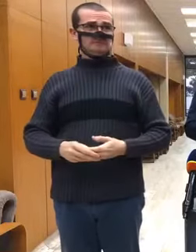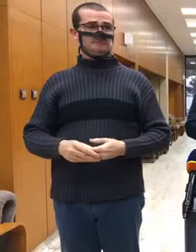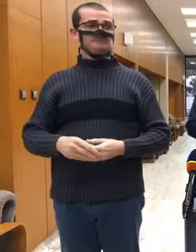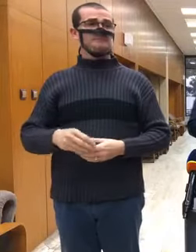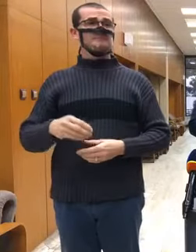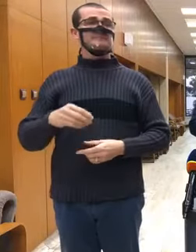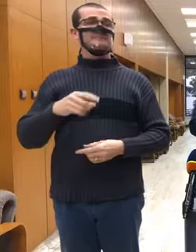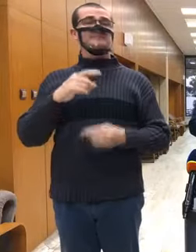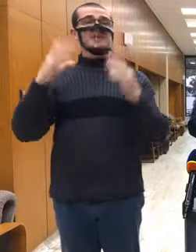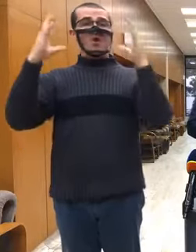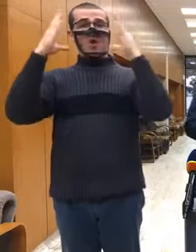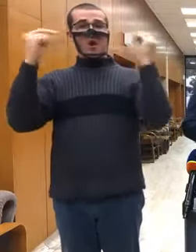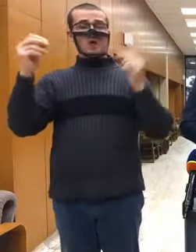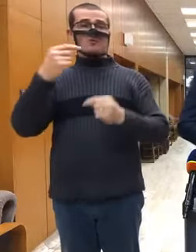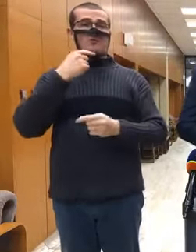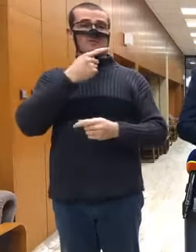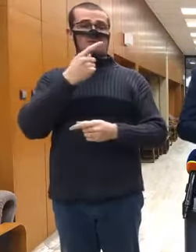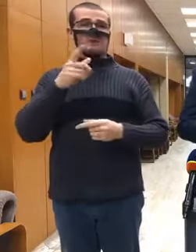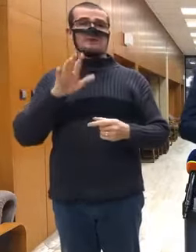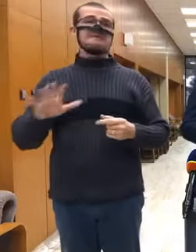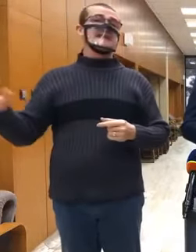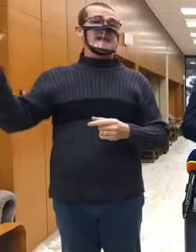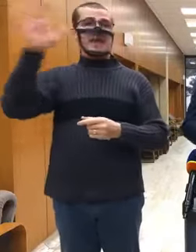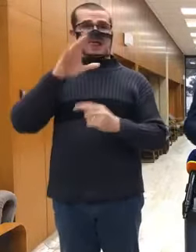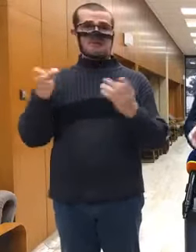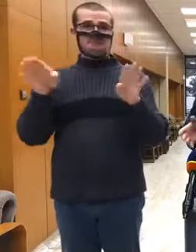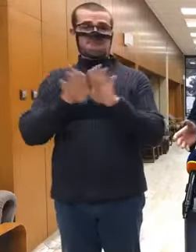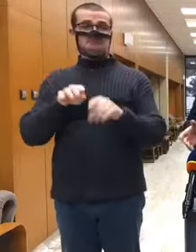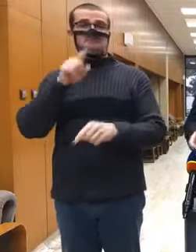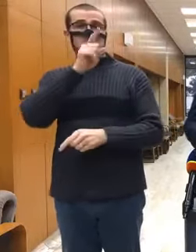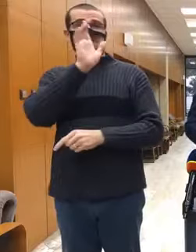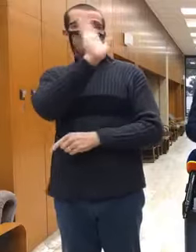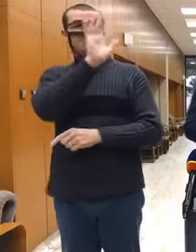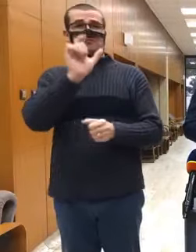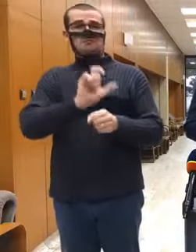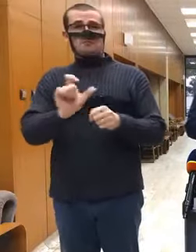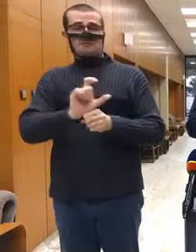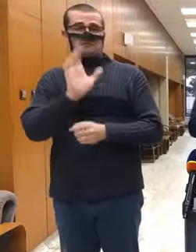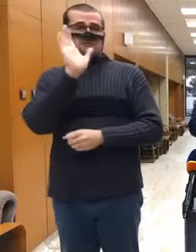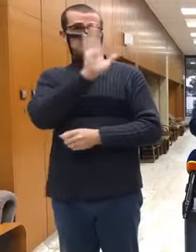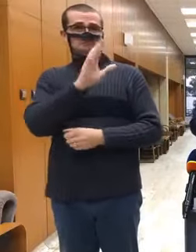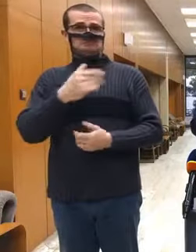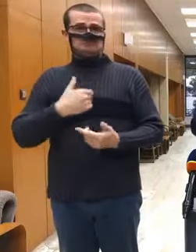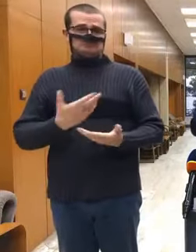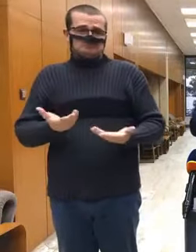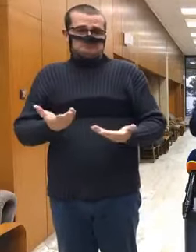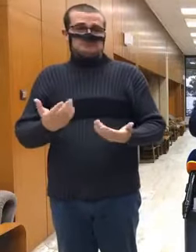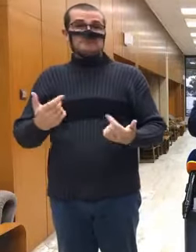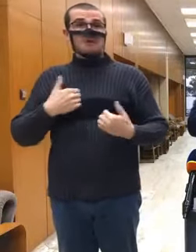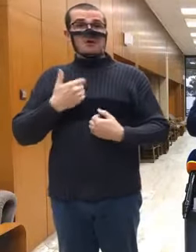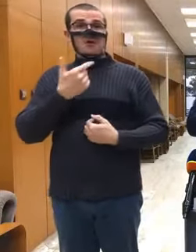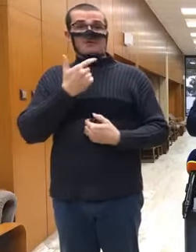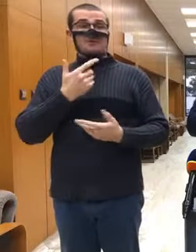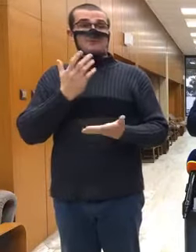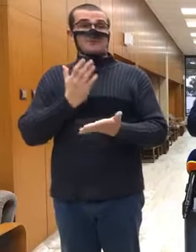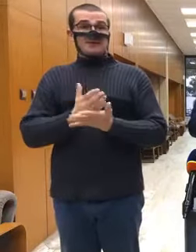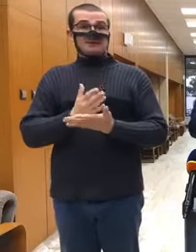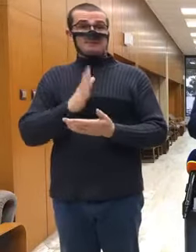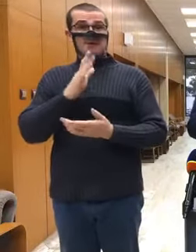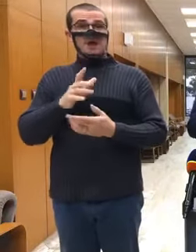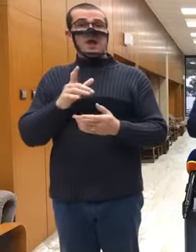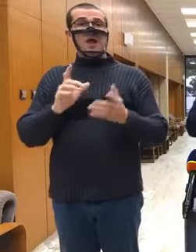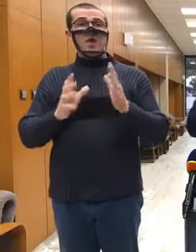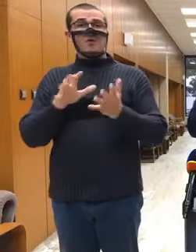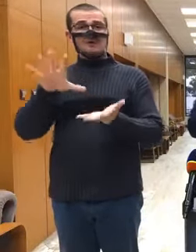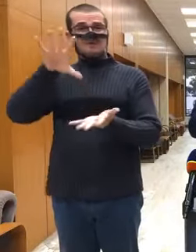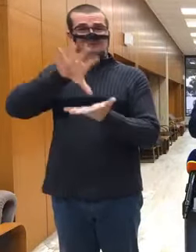Prosím? Tak mali na to oni svoje dôvody a ja hovorím, že ak je ohnisko